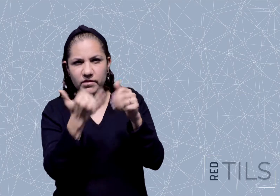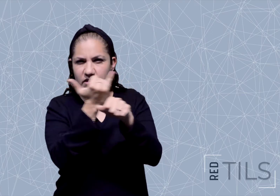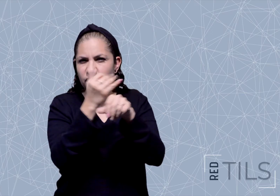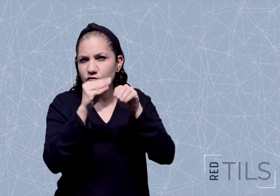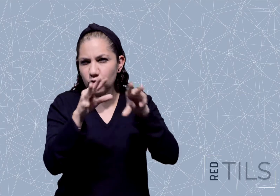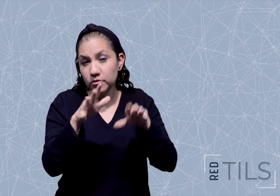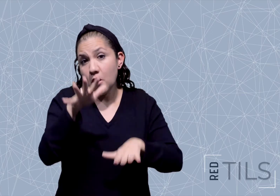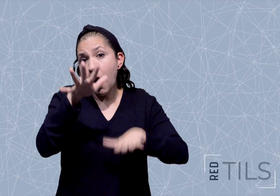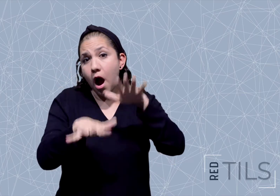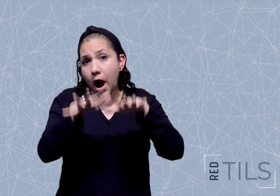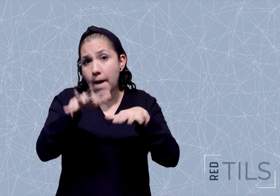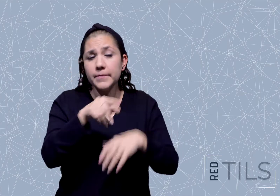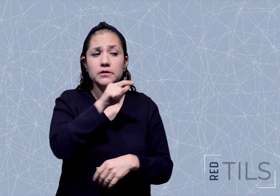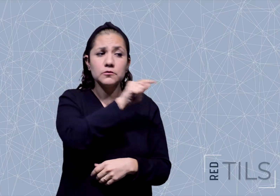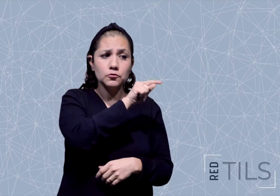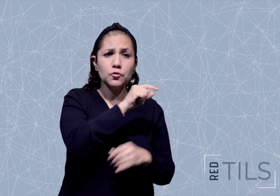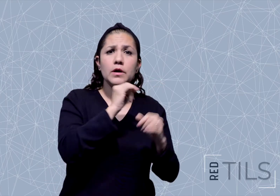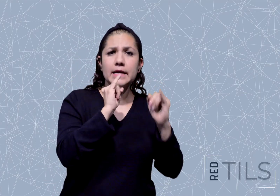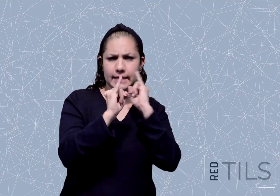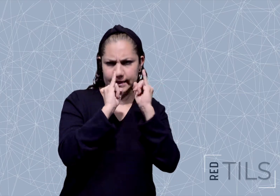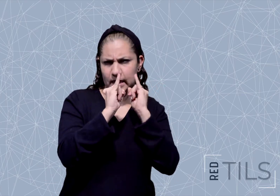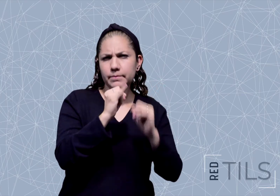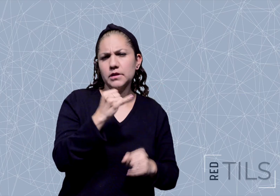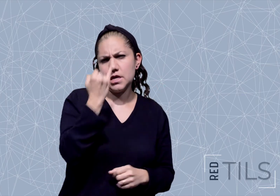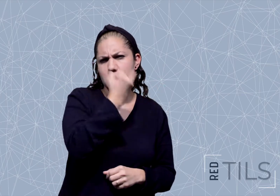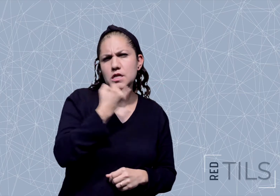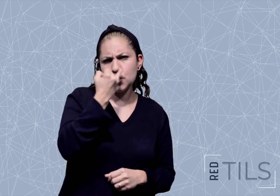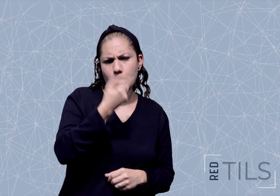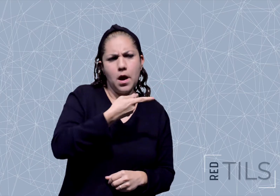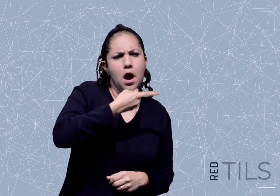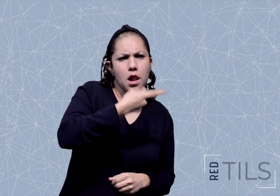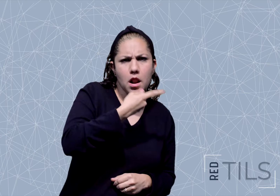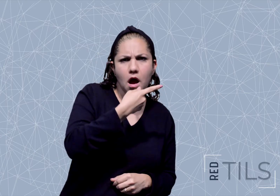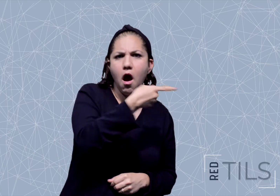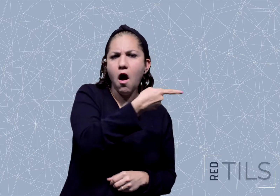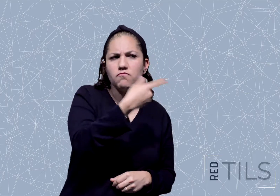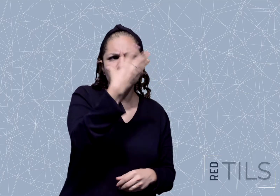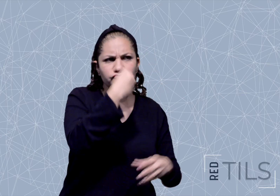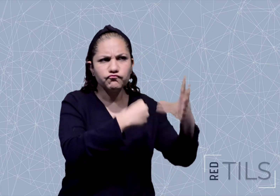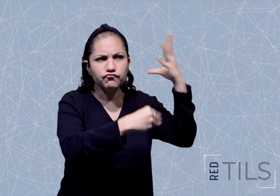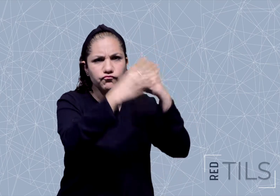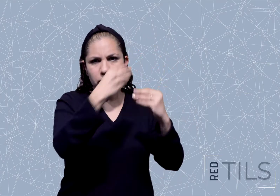los intérpretes de lenguas orales por parte de los intérpretes de lenguas de señas.